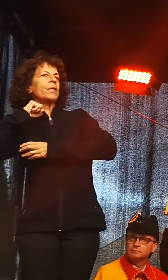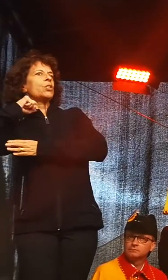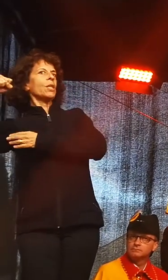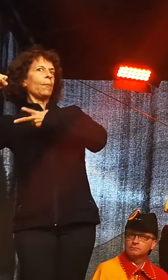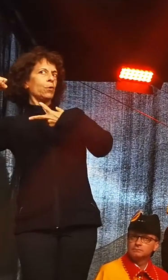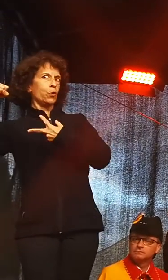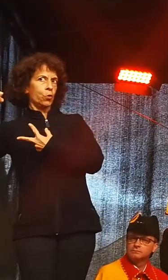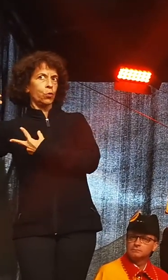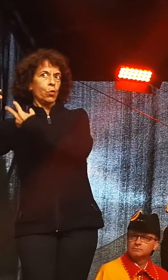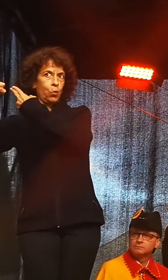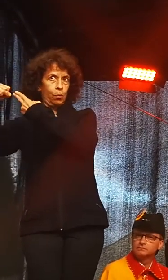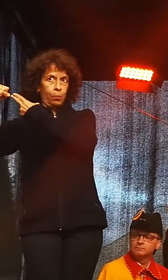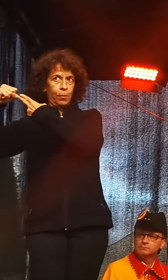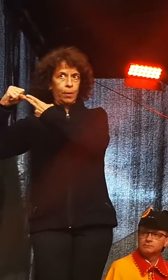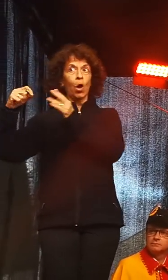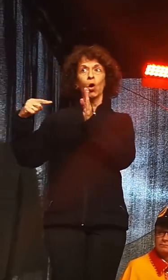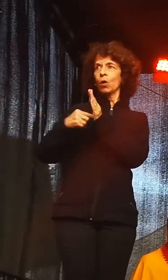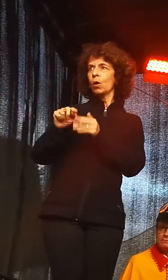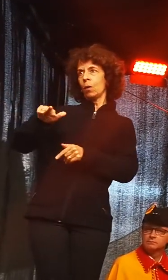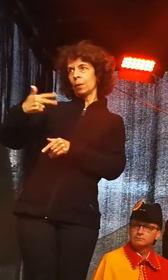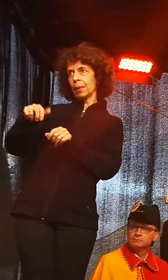celle des Habsbourg au XIIIe siècle.